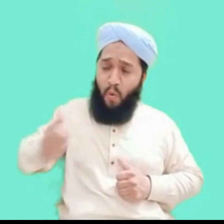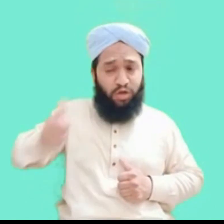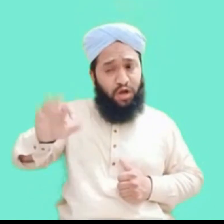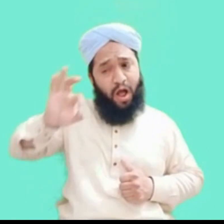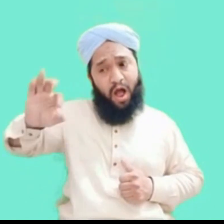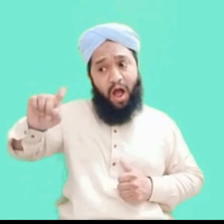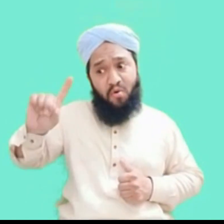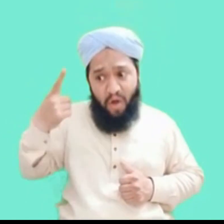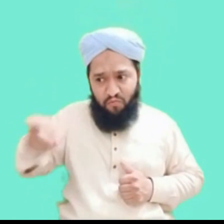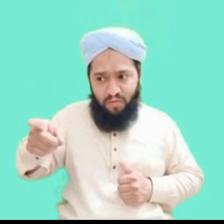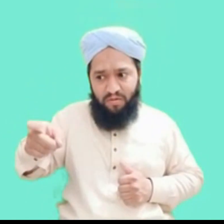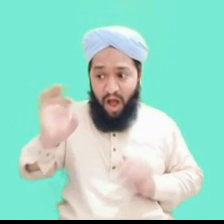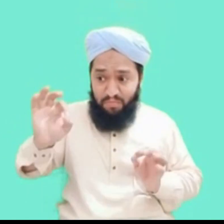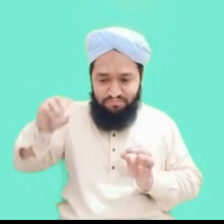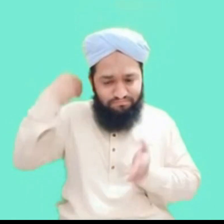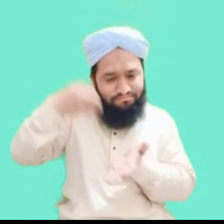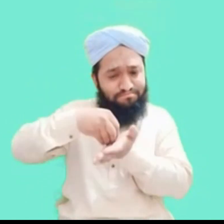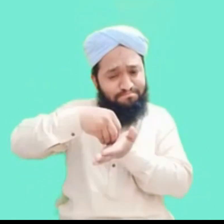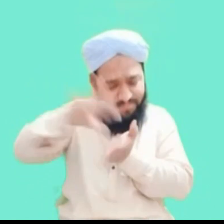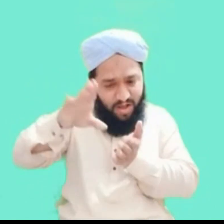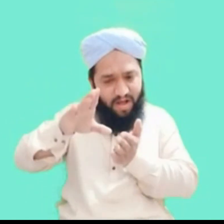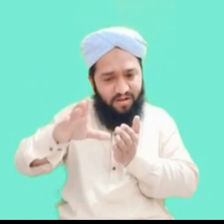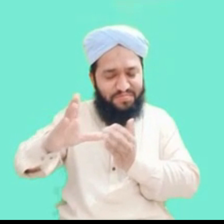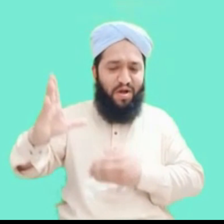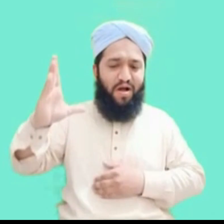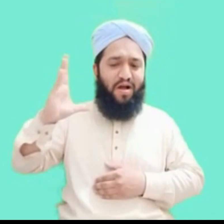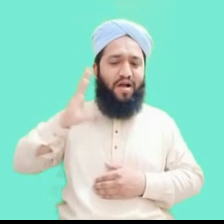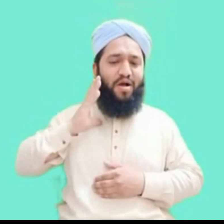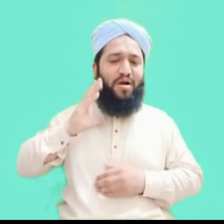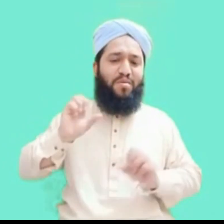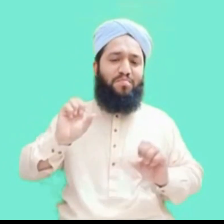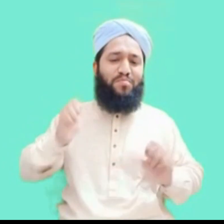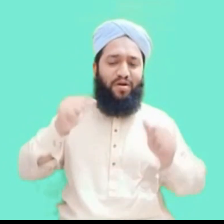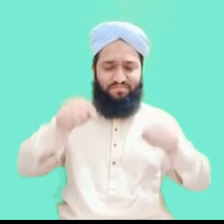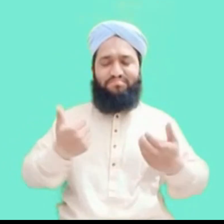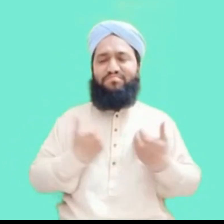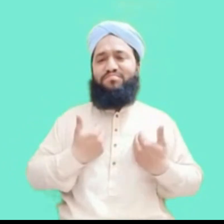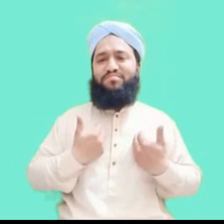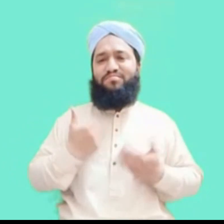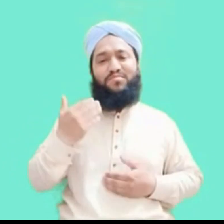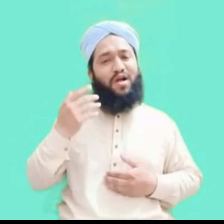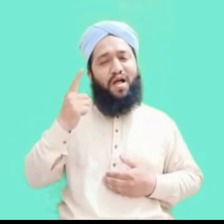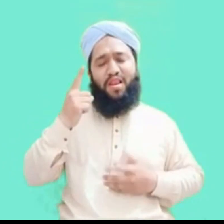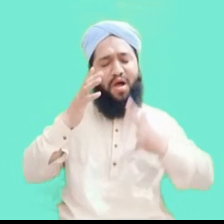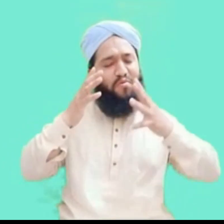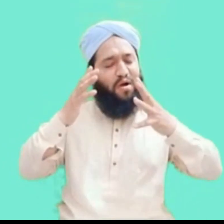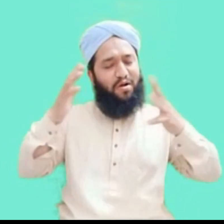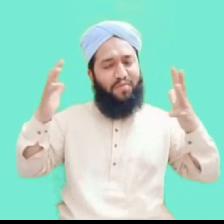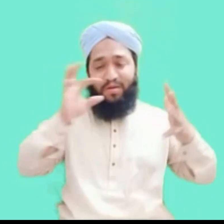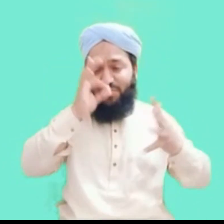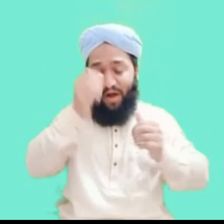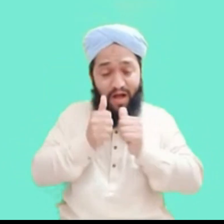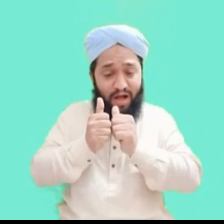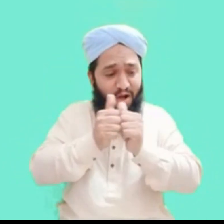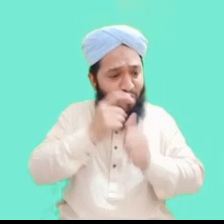اسی کو راہ خدا میں خرچ کر کے اپنی آخرت کے لیے ذخیرہ کر لیتا ہوں۔ اللہ اکبر! کیا ذہن تھا ہمارے صحابہ کرام کا،